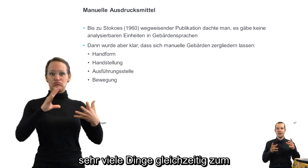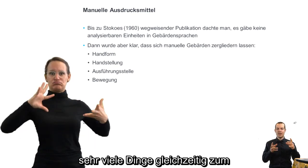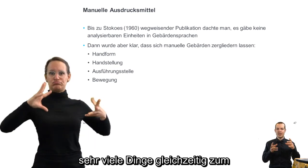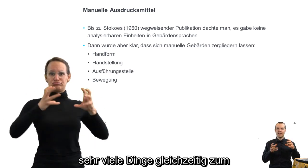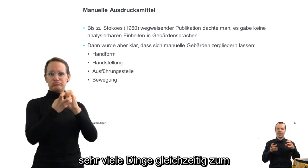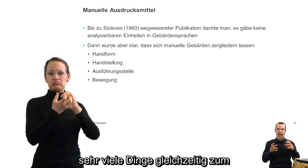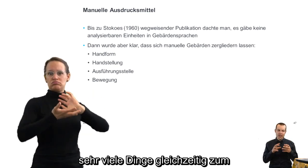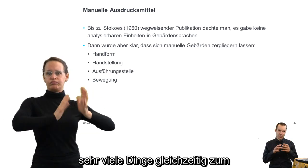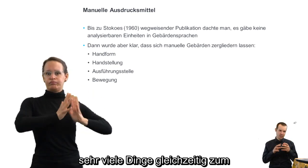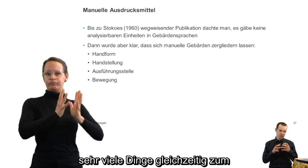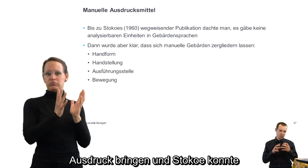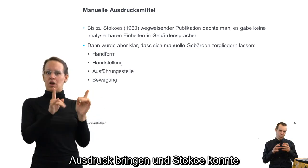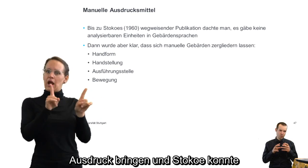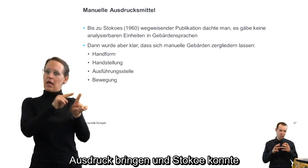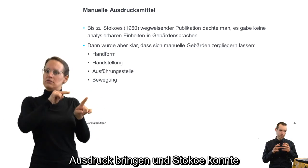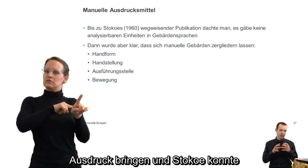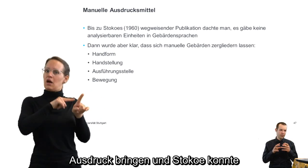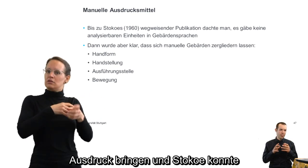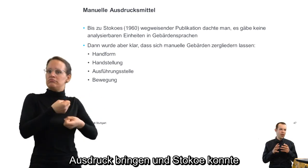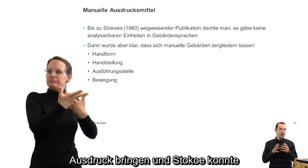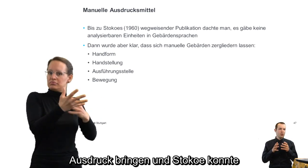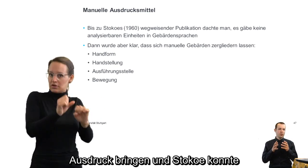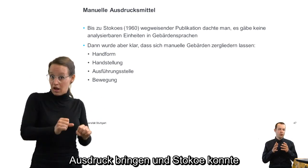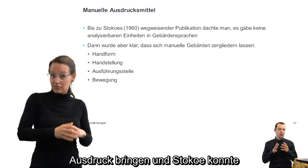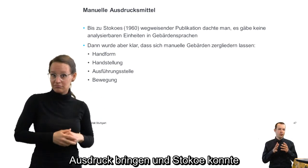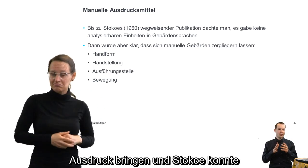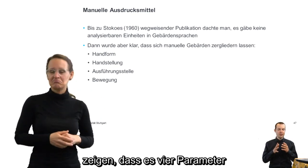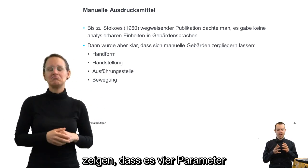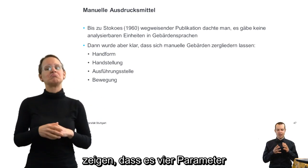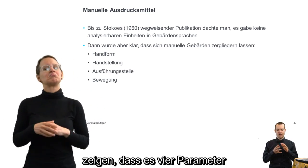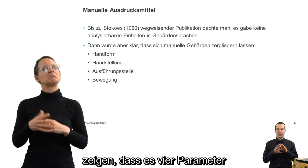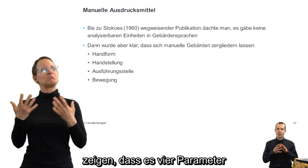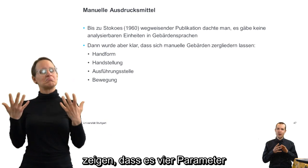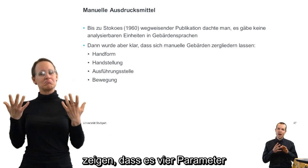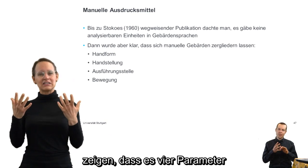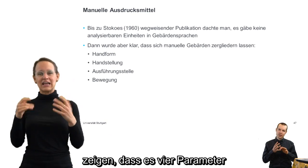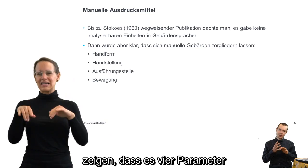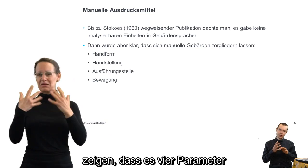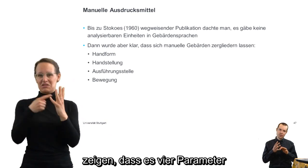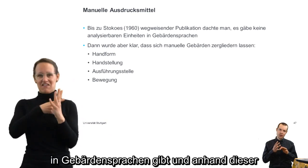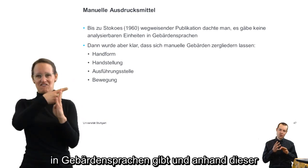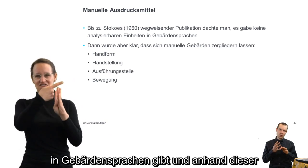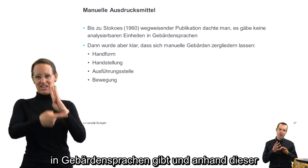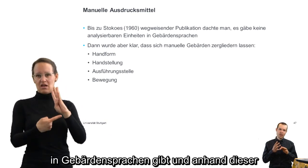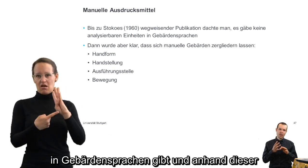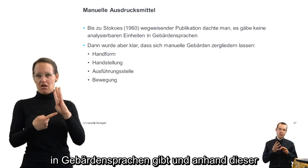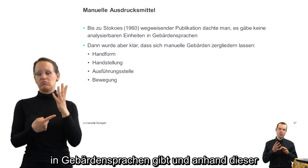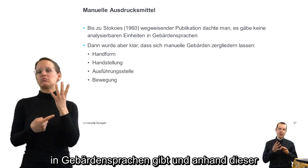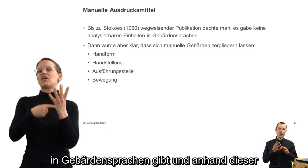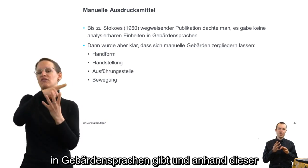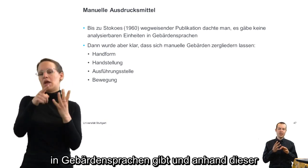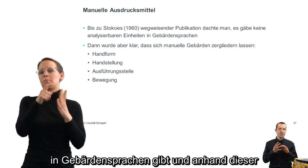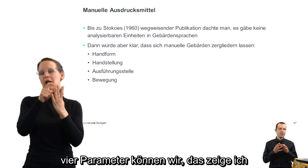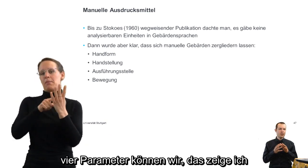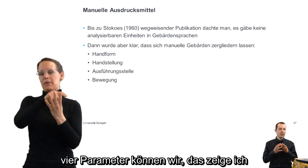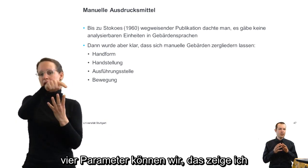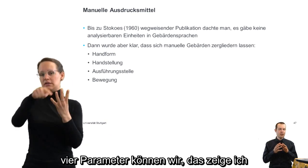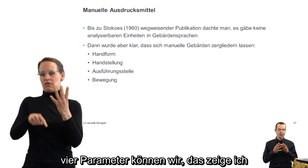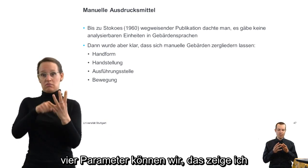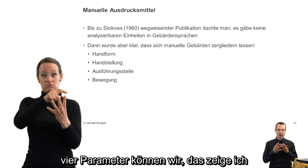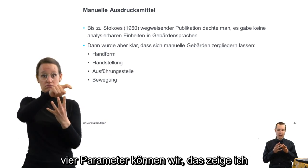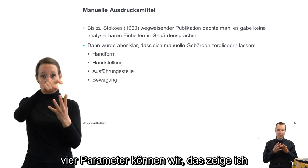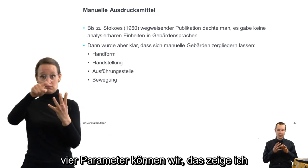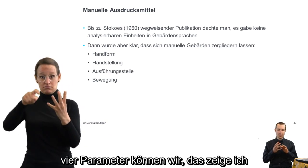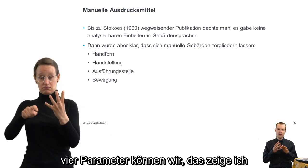wir sehr viele Dinge gleichzeitig zum Ausdruck bringen. Und Stokey konnte zeigen, dass es vier Parameter in Gebärdensprachen gibt und anhand dieser vier